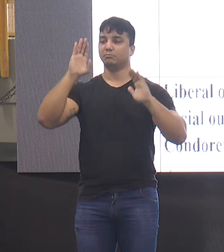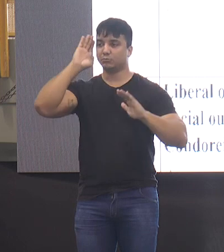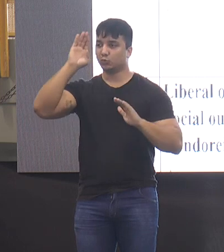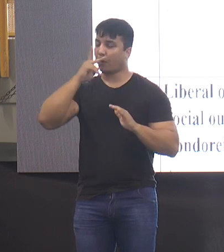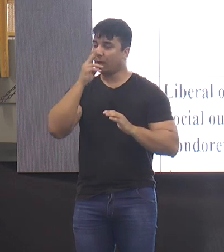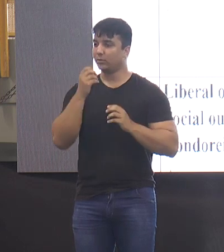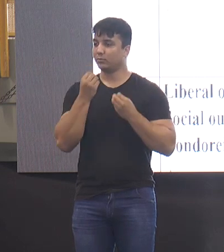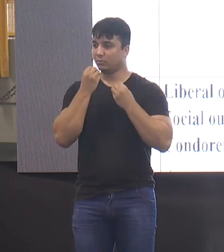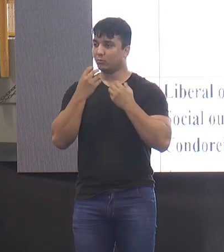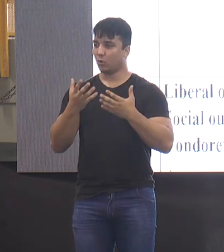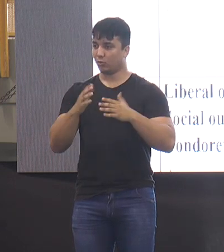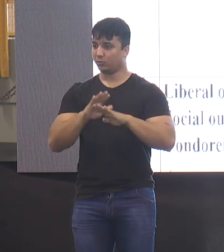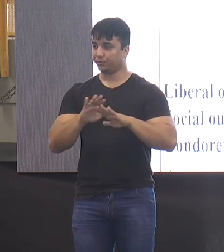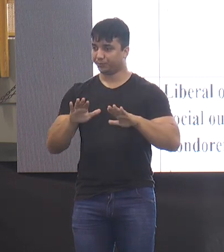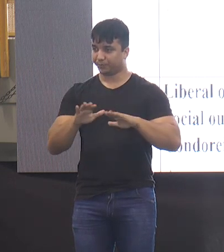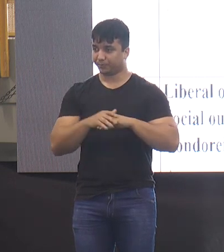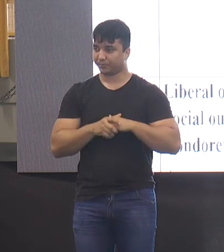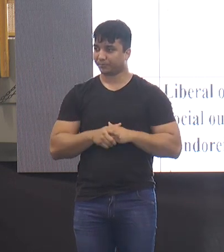maturidade. Né?